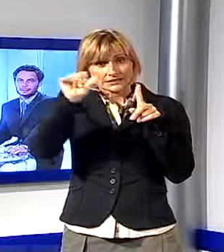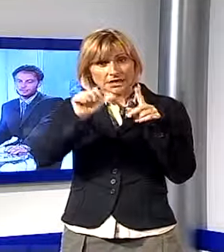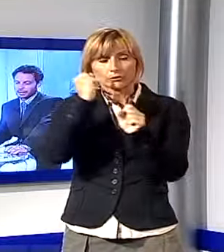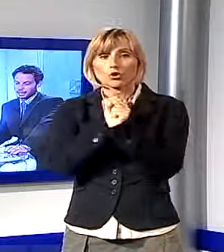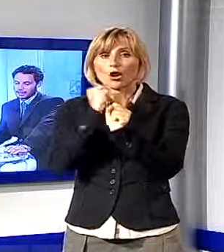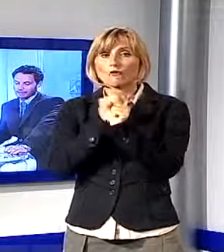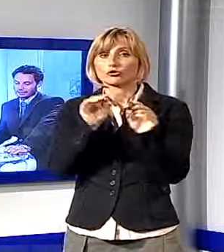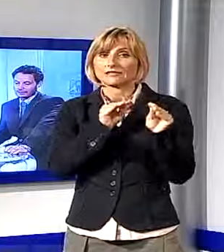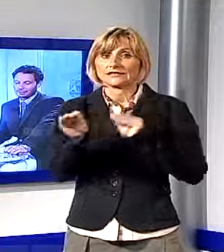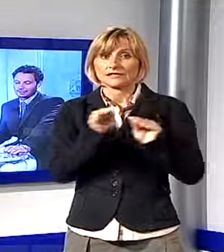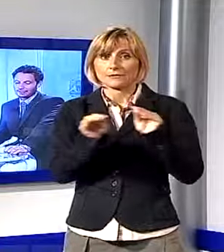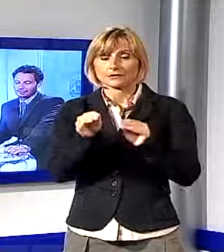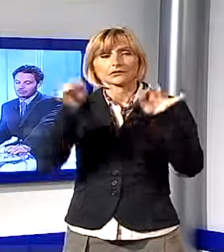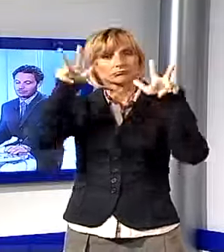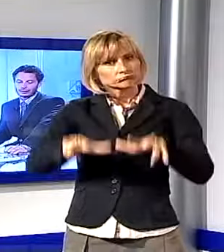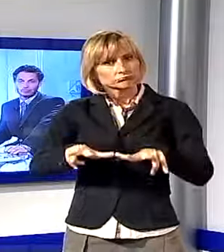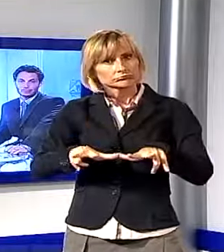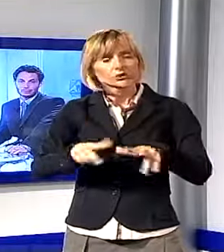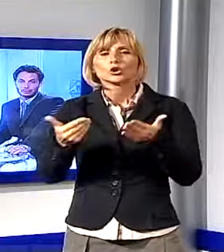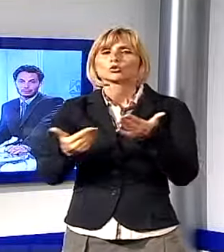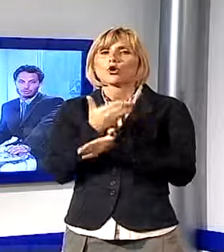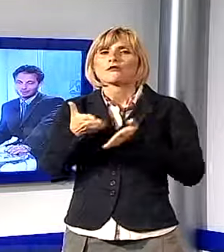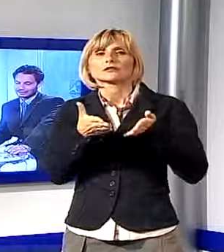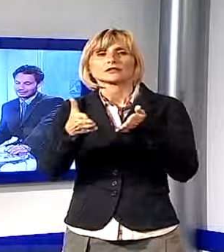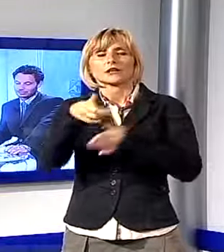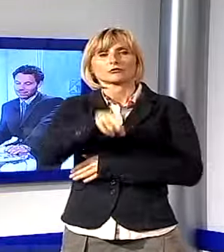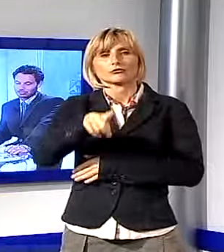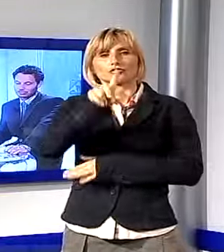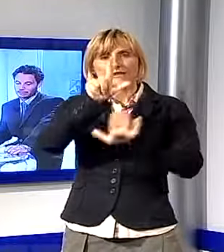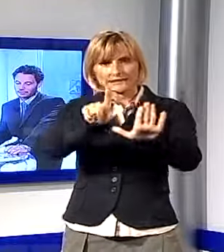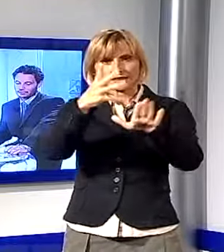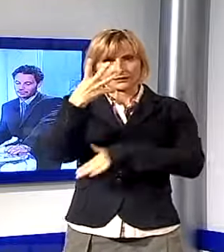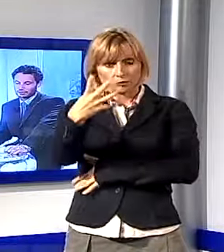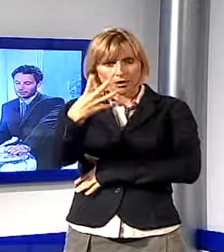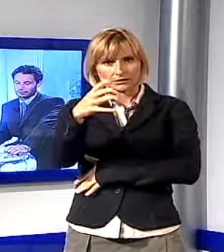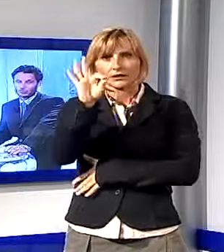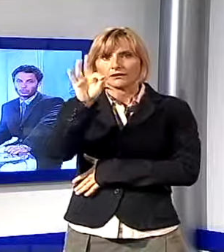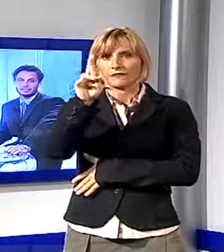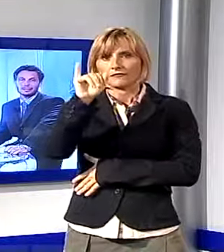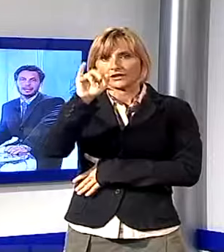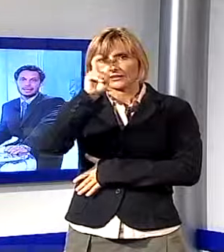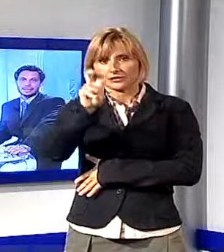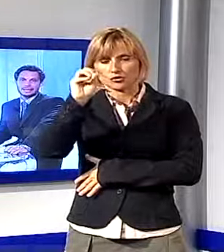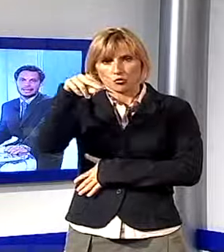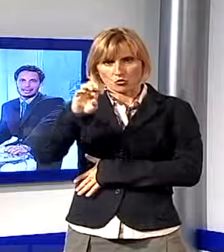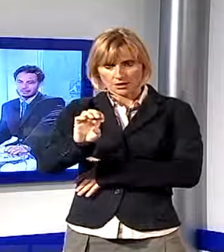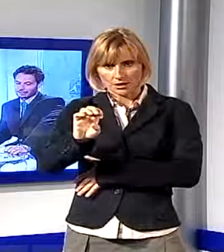sistemazione definitiva del nuovo tratto di strada provinciale 74 del Frizzone. Sono previste delle limitazioni